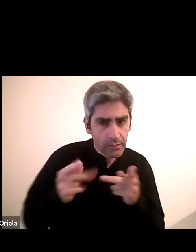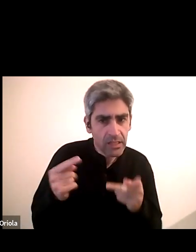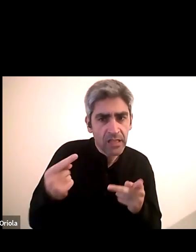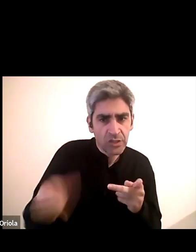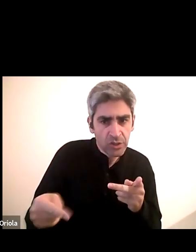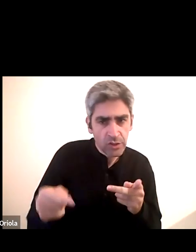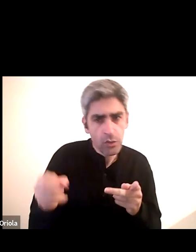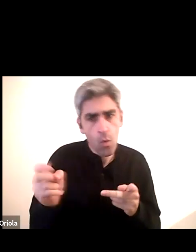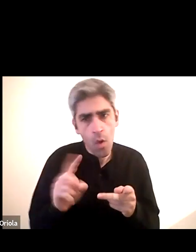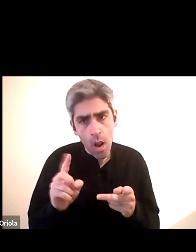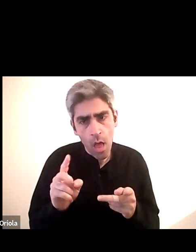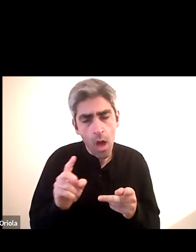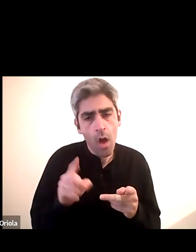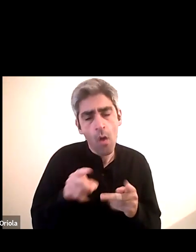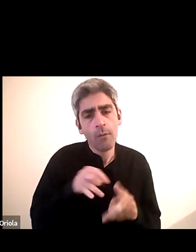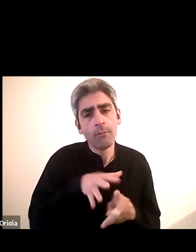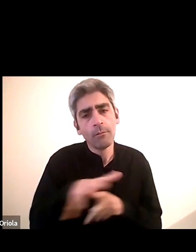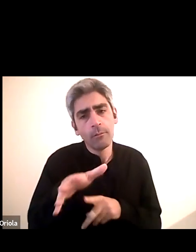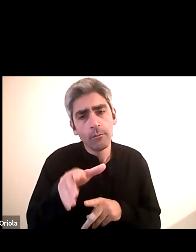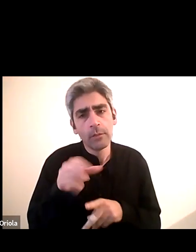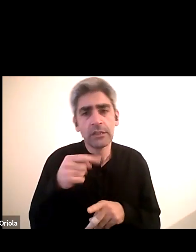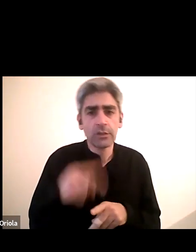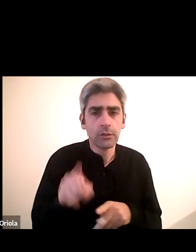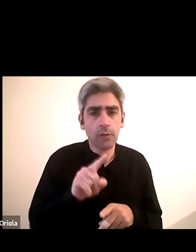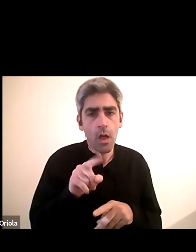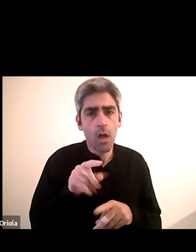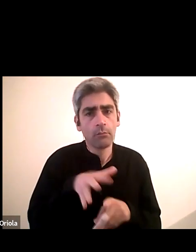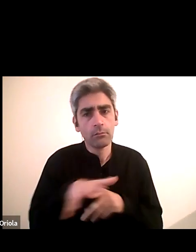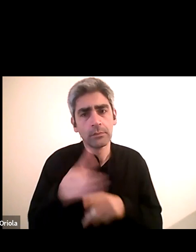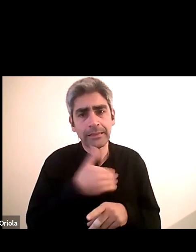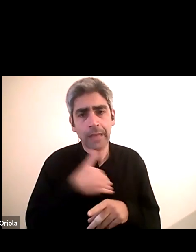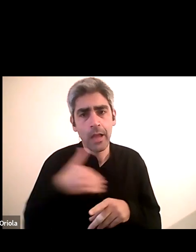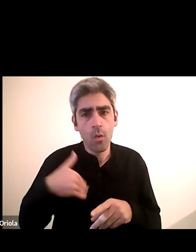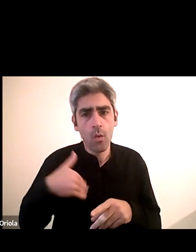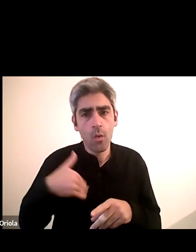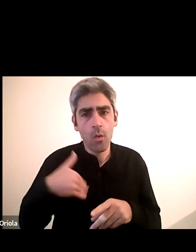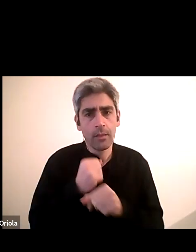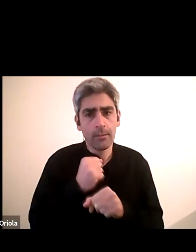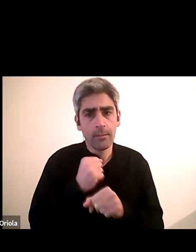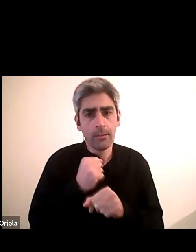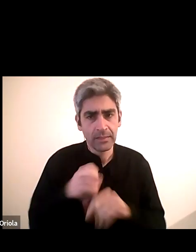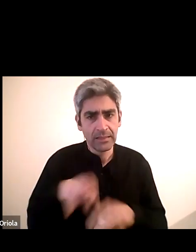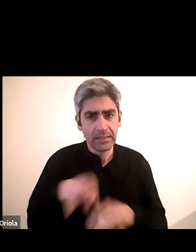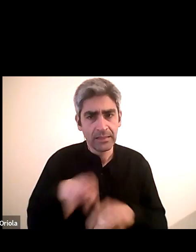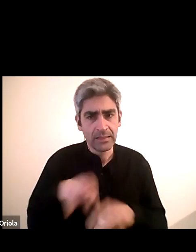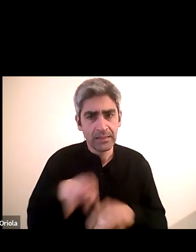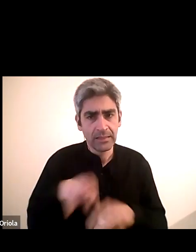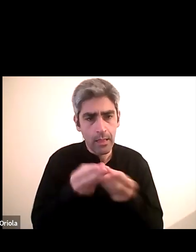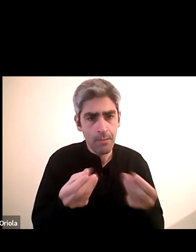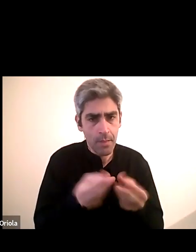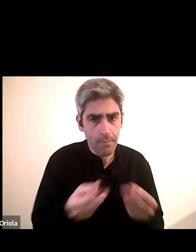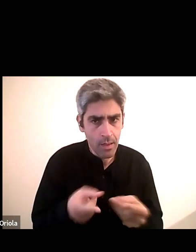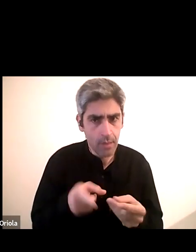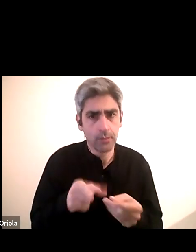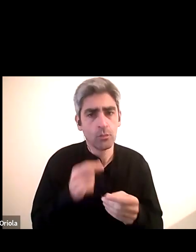existência dos efeitos, a existência ou não, de efeitos na saúde da atividade desenvolvida e dos equipamentos que